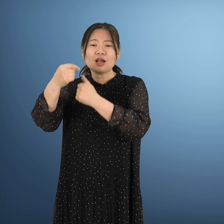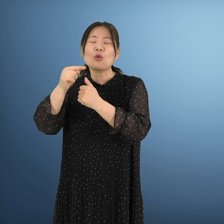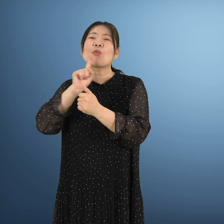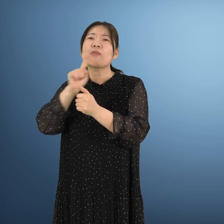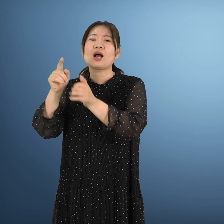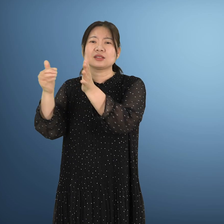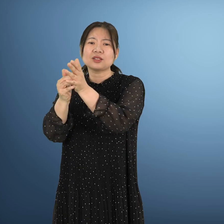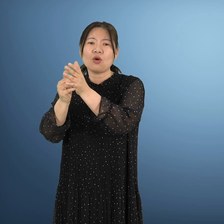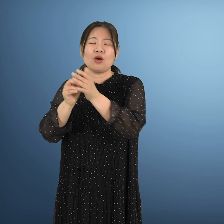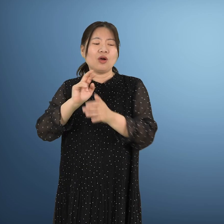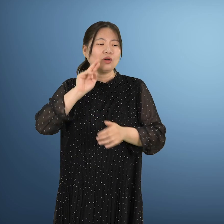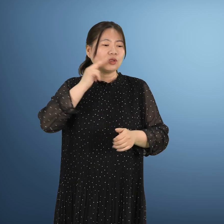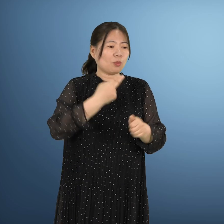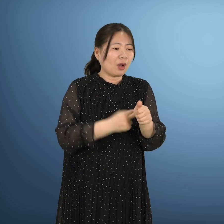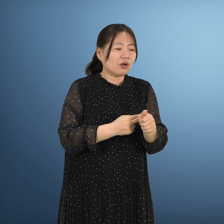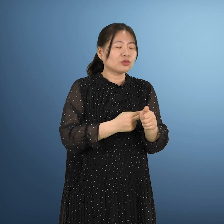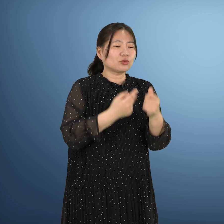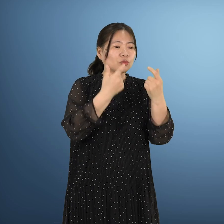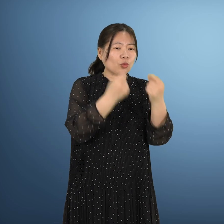그리고 사도 바울도 맹세를 했어요.